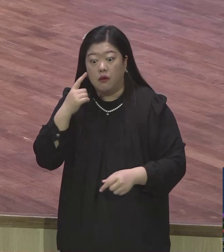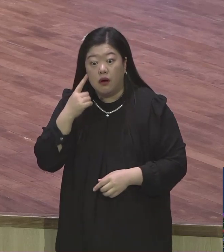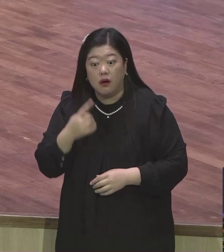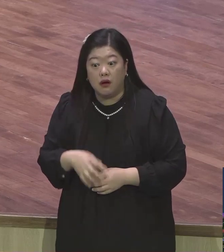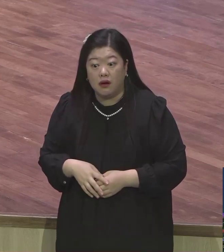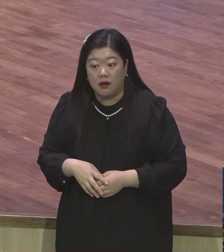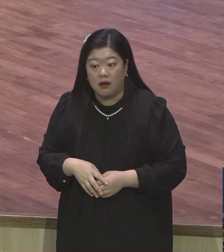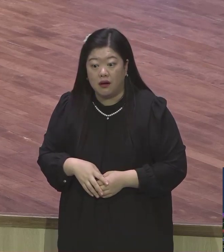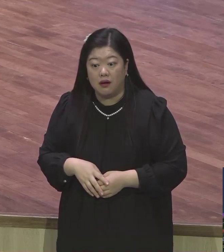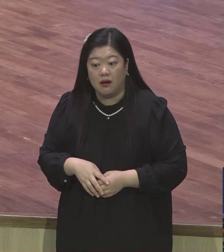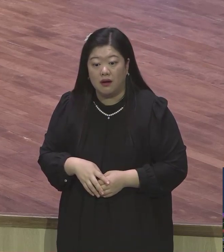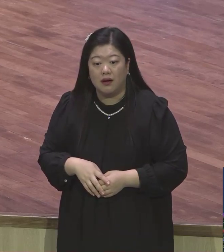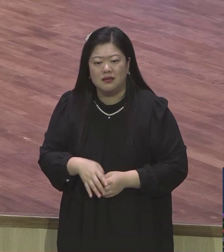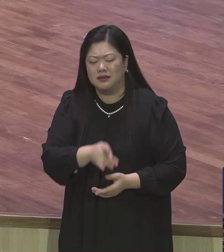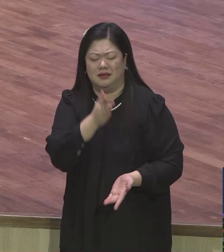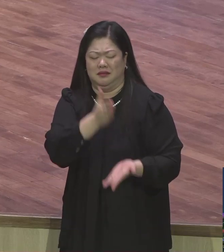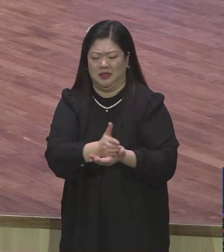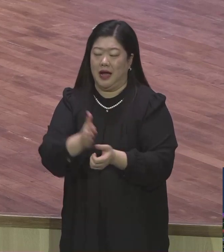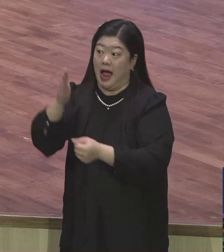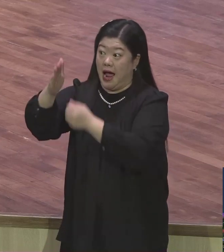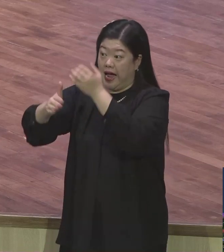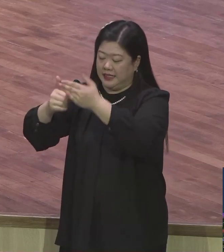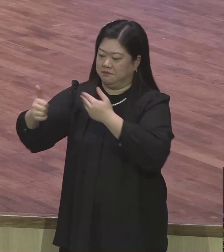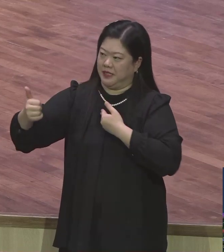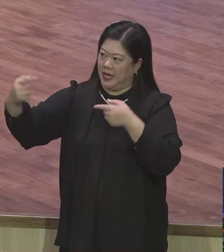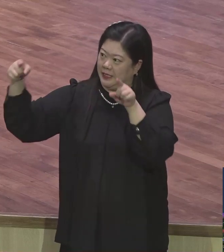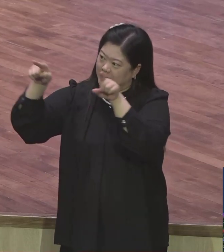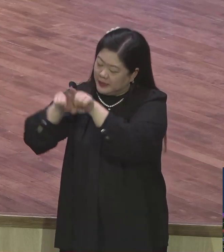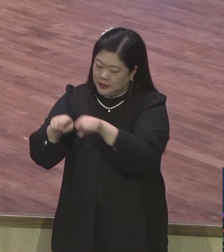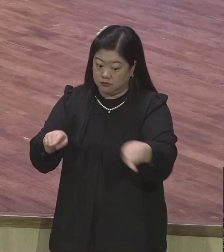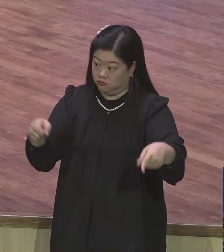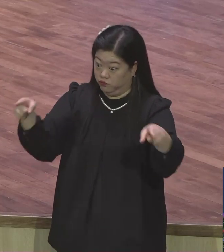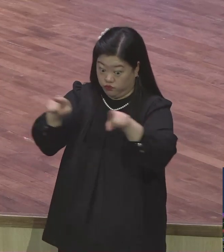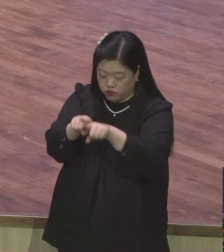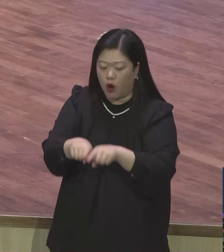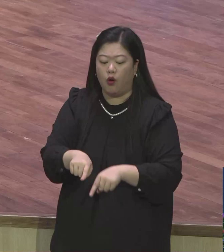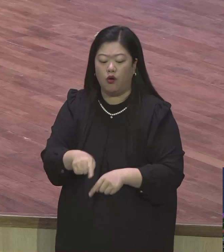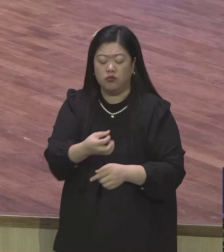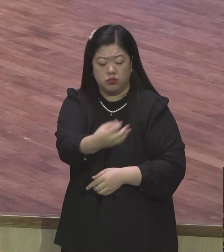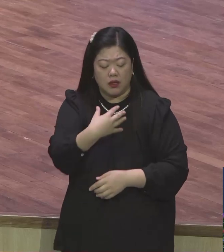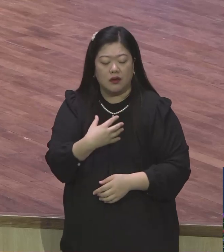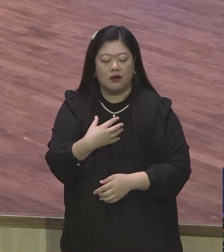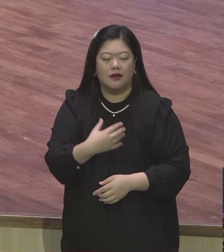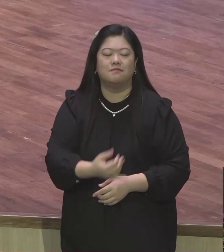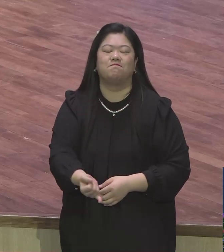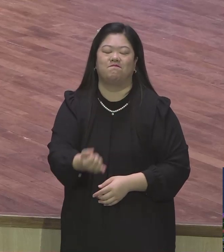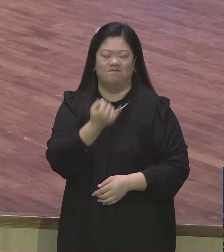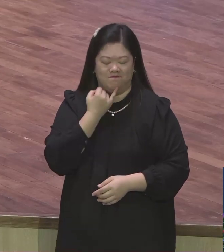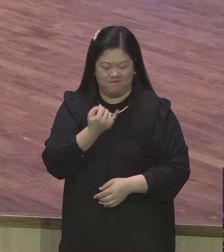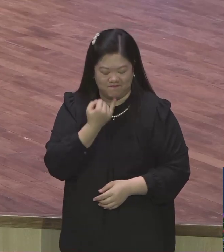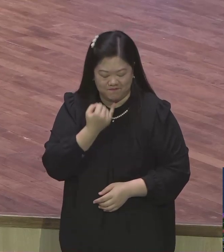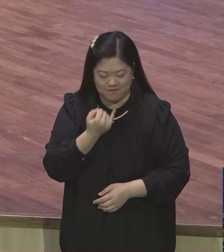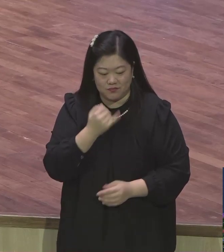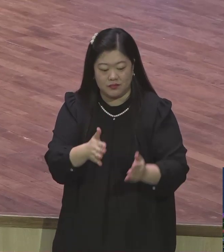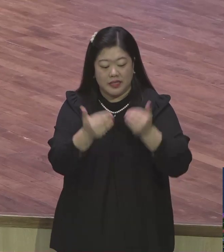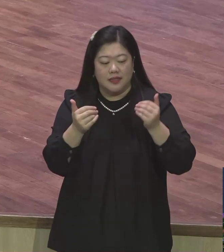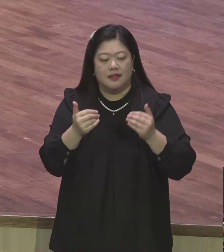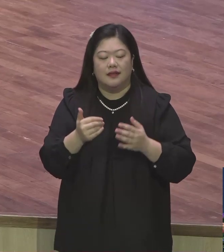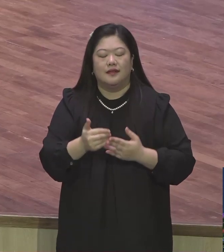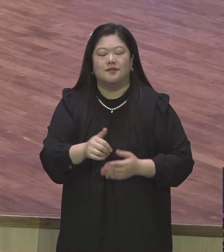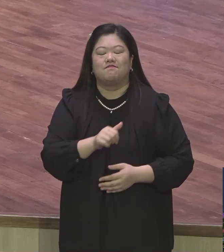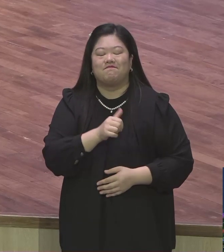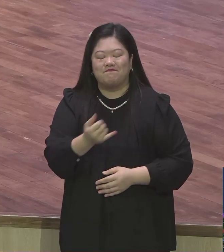하나님과 동역한다라는 믿음을 가진 사람은 흔들리지 않아요. 무슨 말 들어 괜찮아. 하나님과 동역한다. 하나님